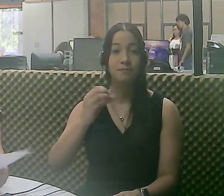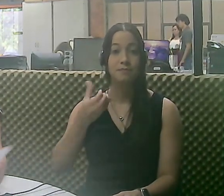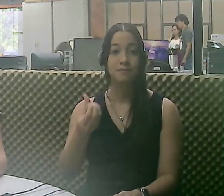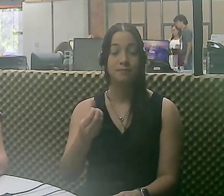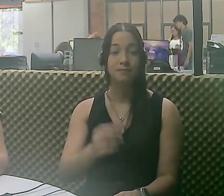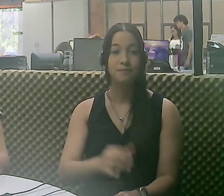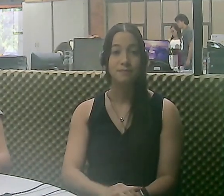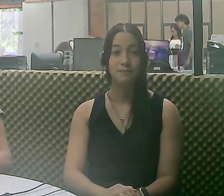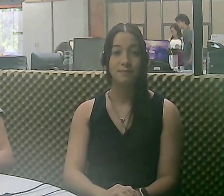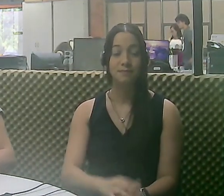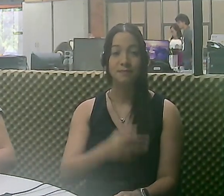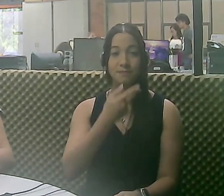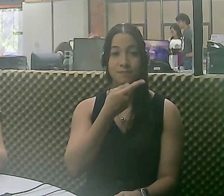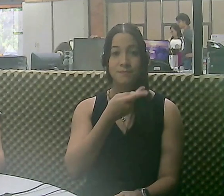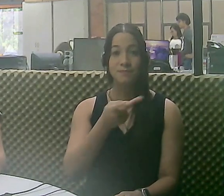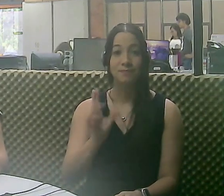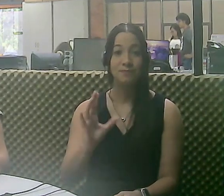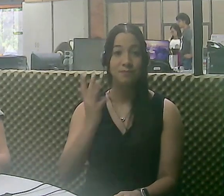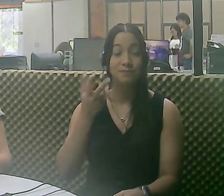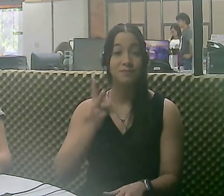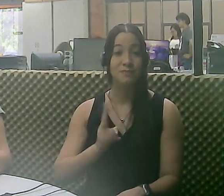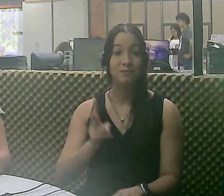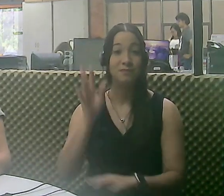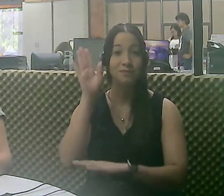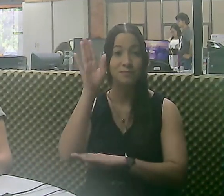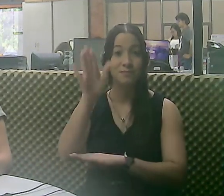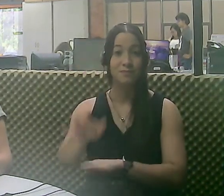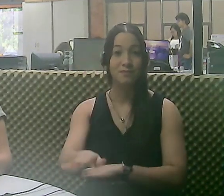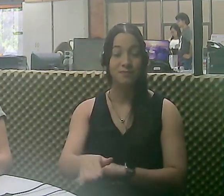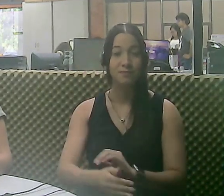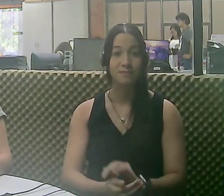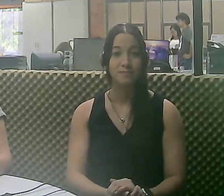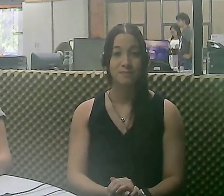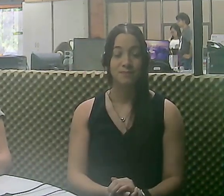3239-2606. As visitas acontecem sempre no período da tarde.